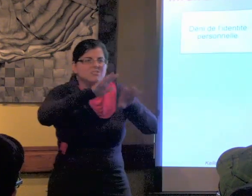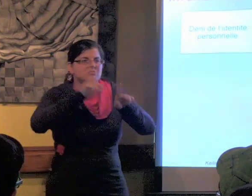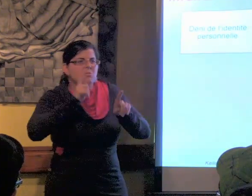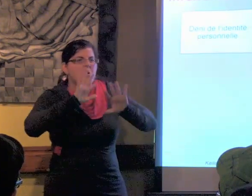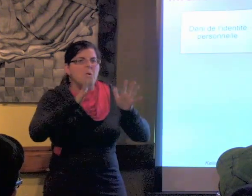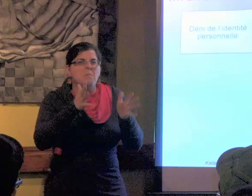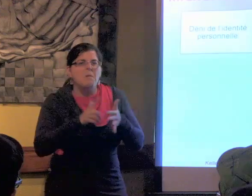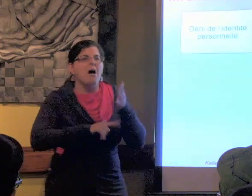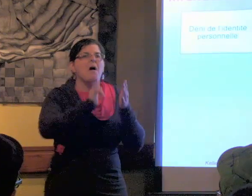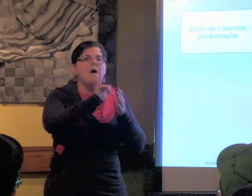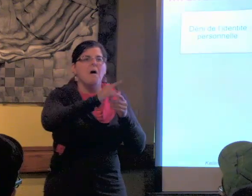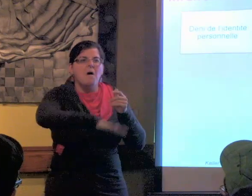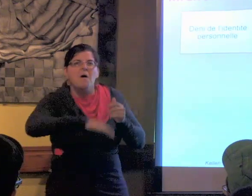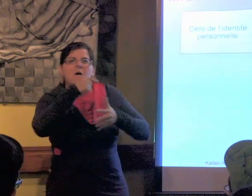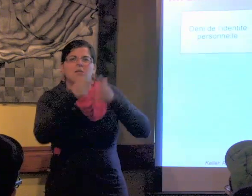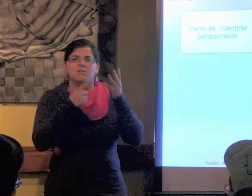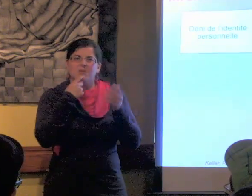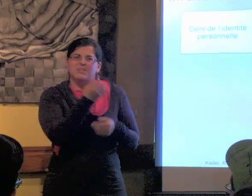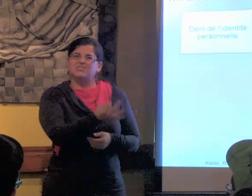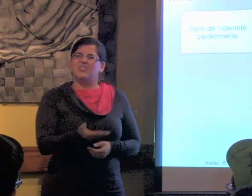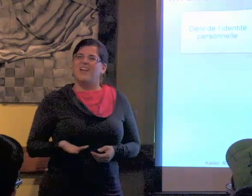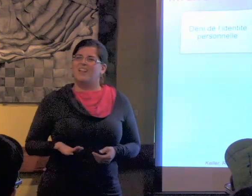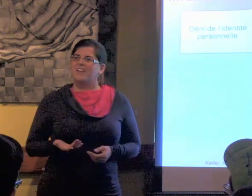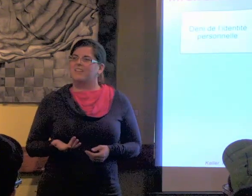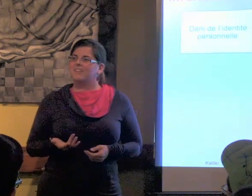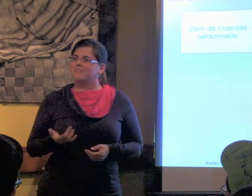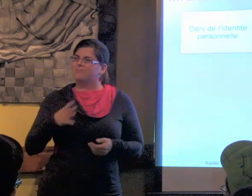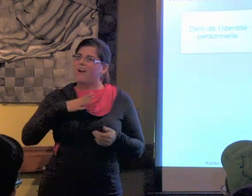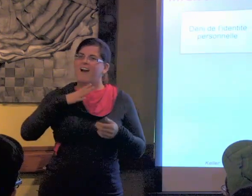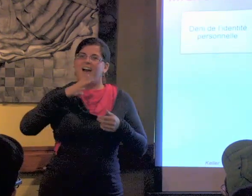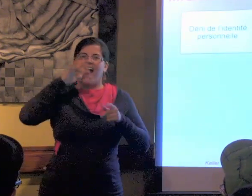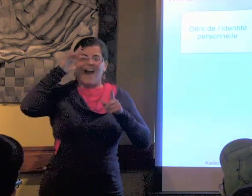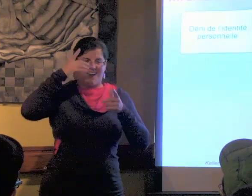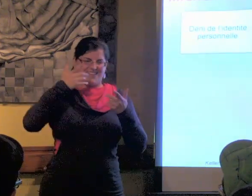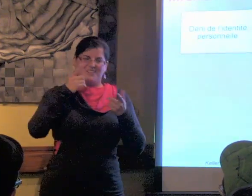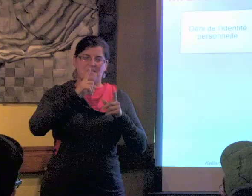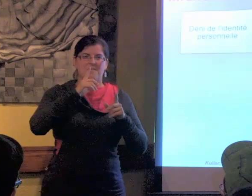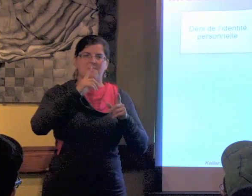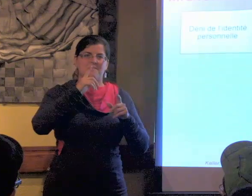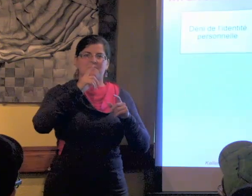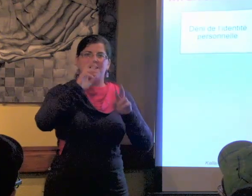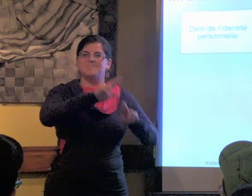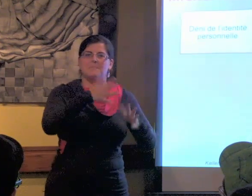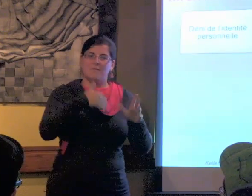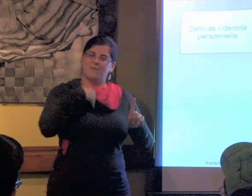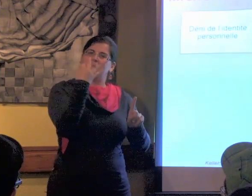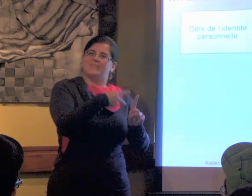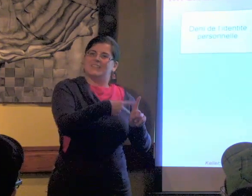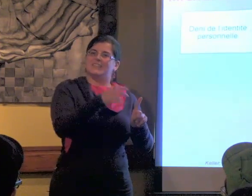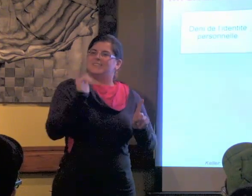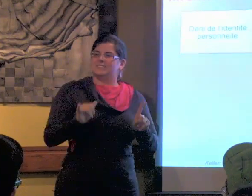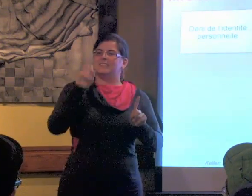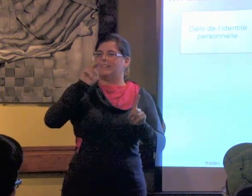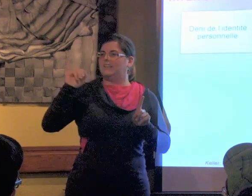ça chaque fois que je rencontre une nouvelle personne. OK, bien, moi, ça m'est arrivé parce que si. Tu sais, donc, comment,